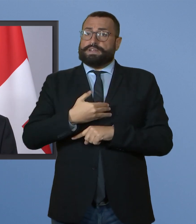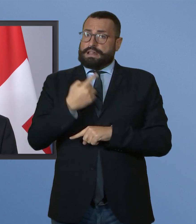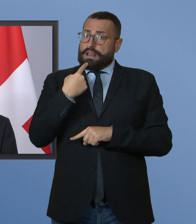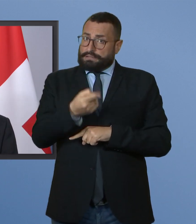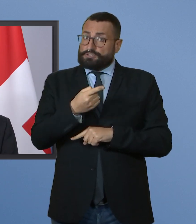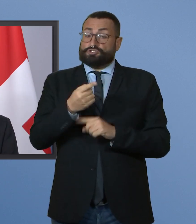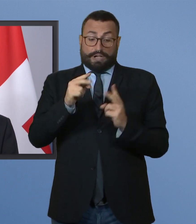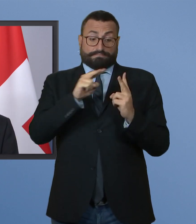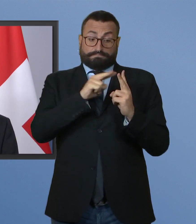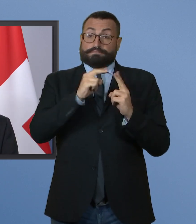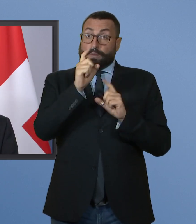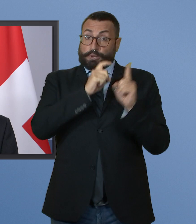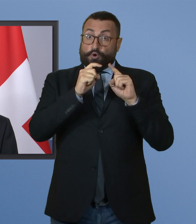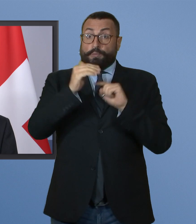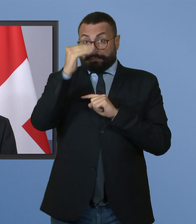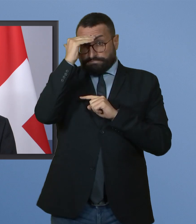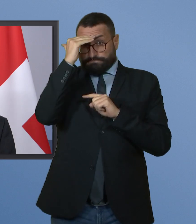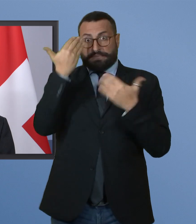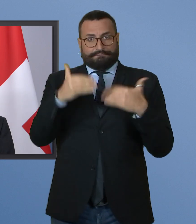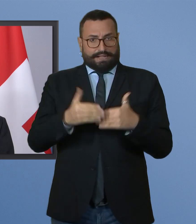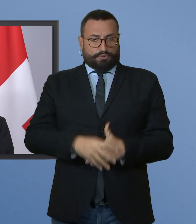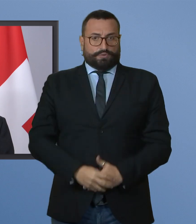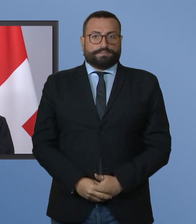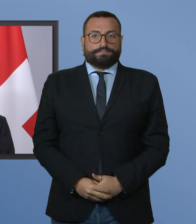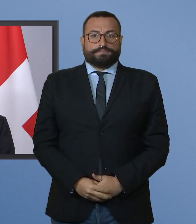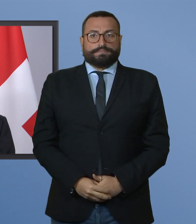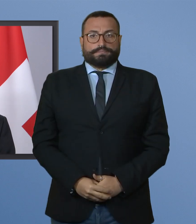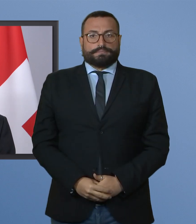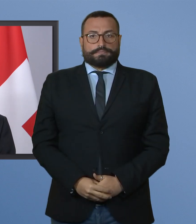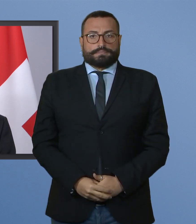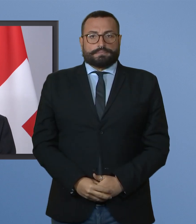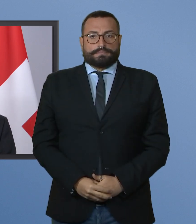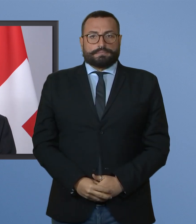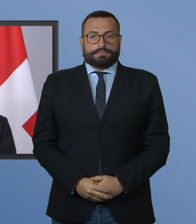conto di queste preoccupazioni nel corso delle trattative l'accordo